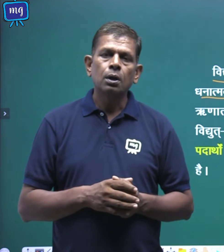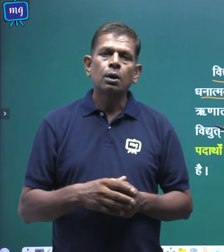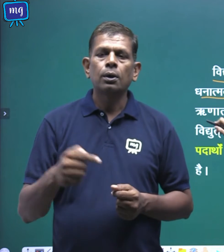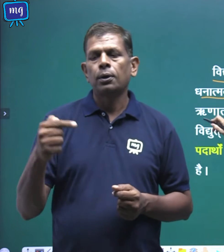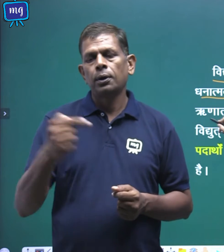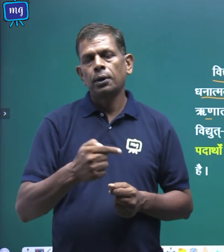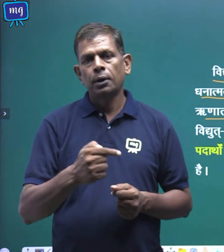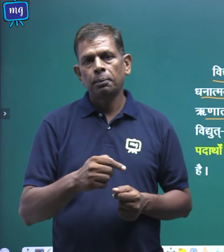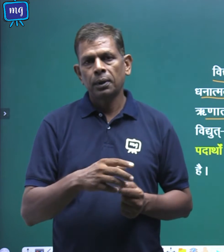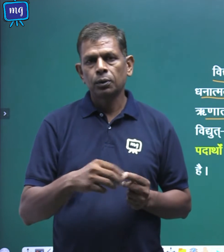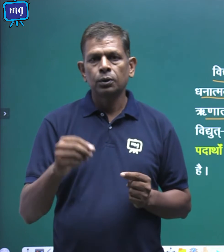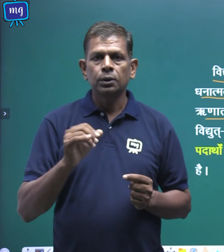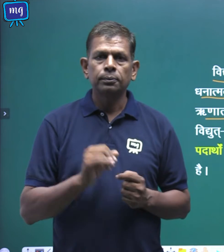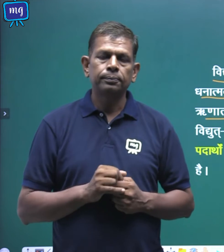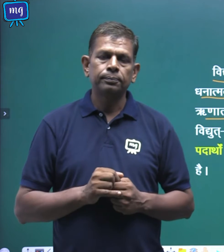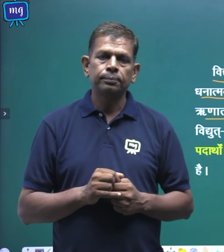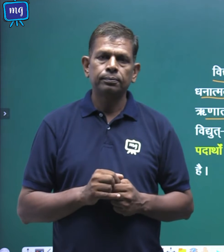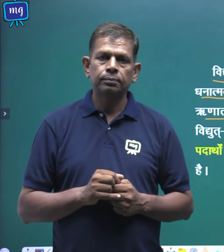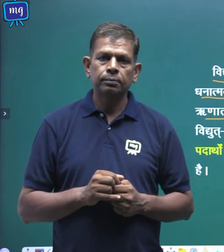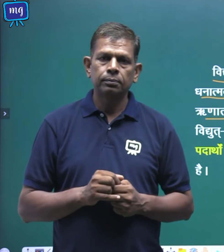ऋणात्मक सिरा